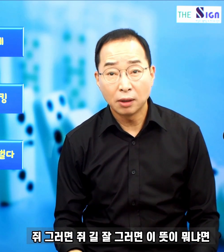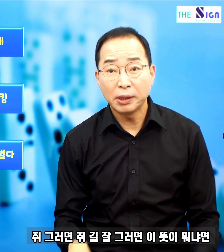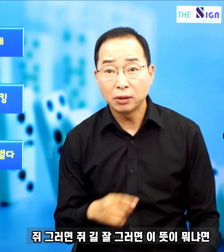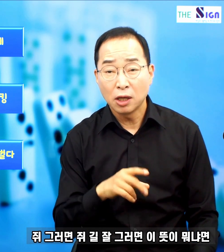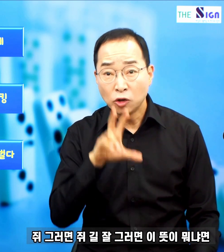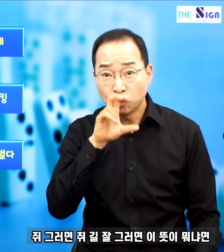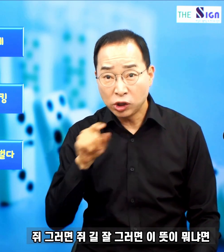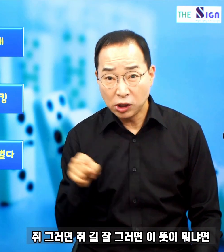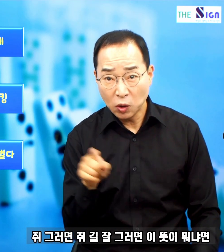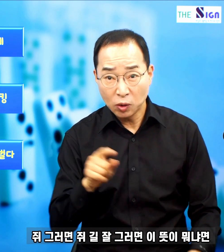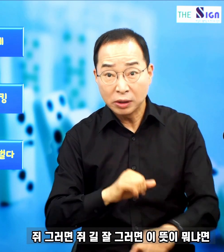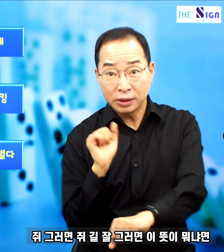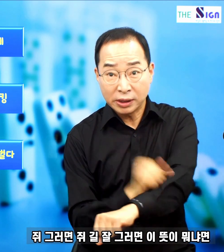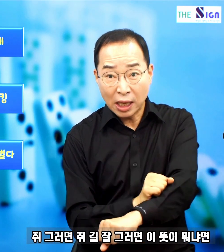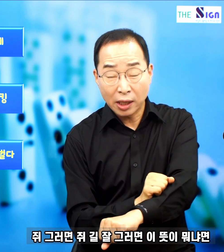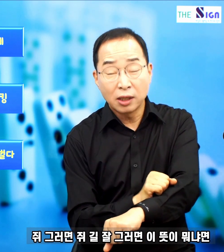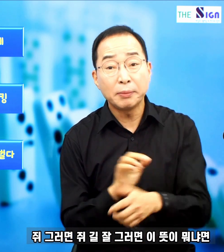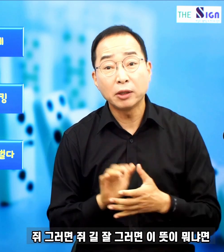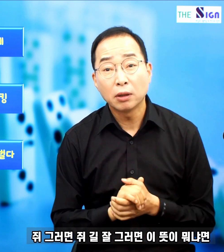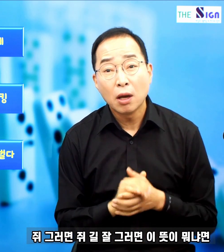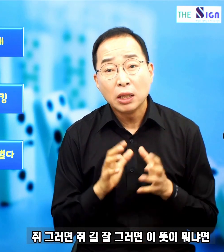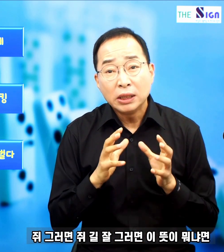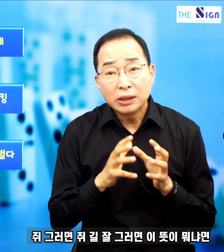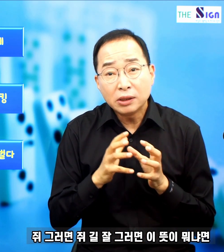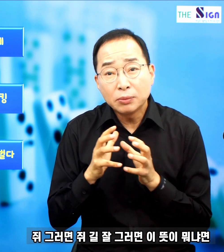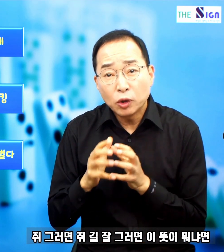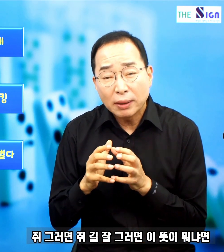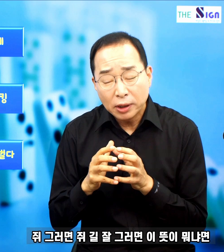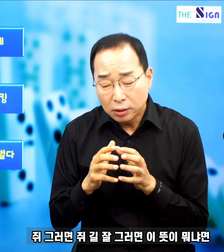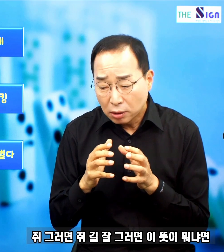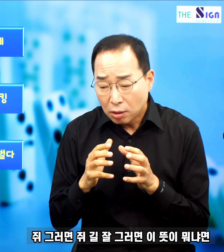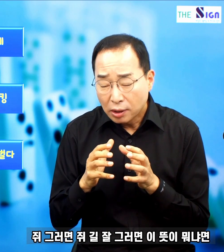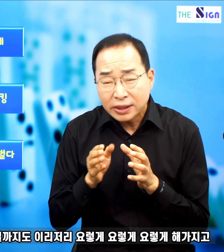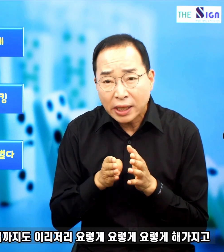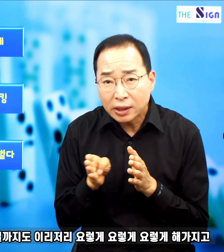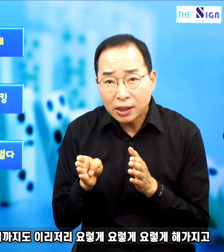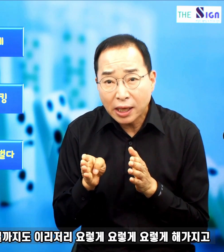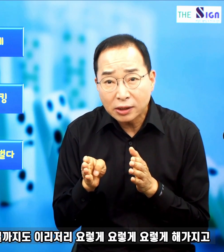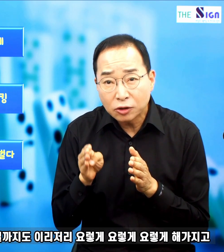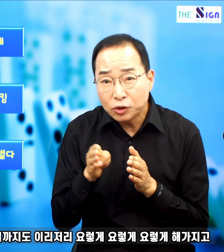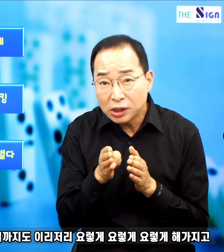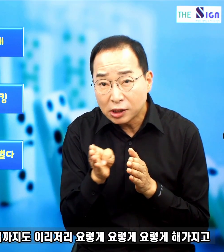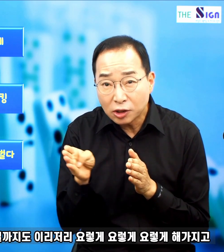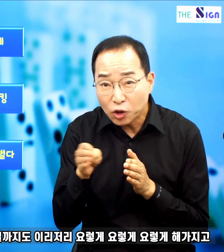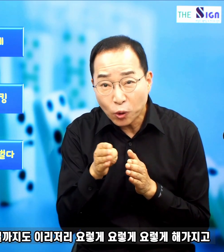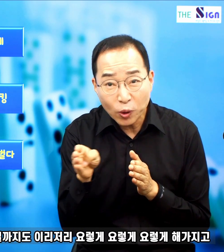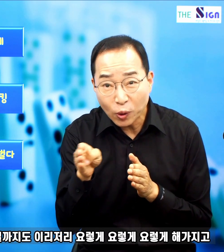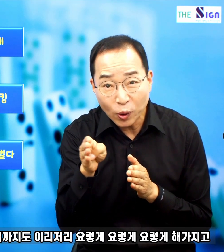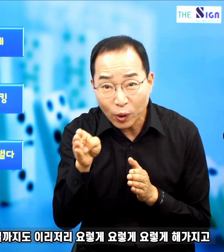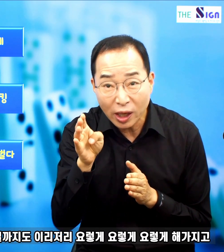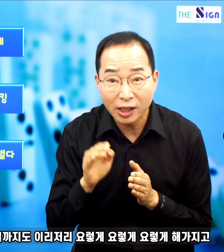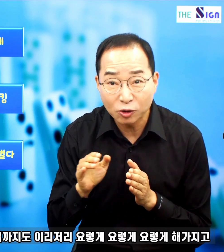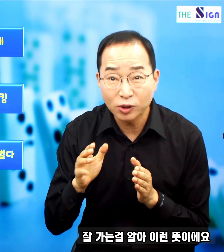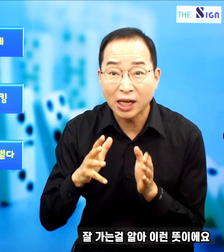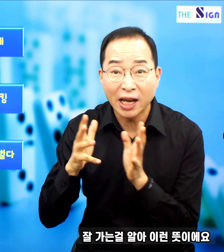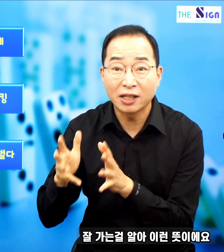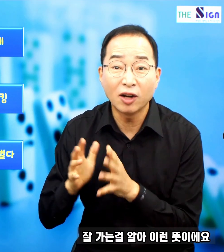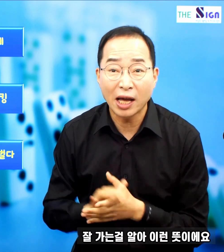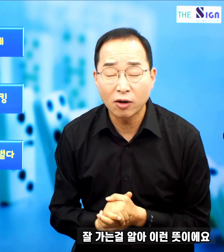그러면 쥐 잘해. 그러면 이 뜻이 뭐냐면은 샛길까지도 이리저리 이렇게 해가지고 잘 가는 걸 알아